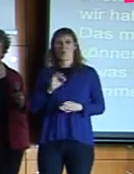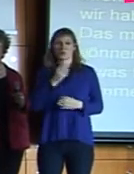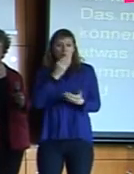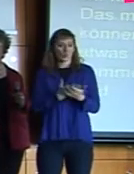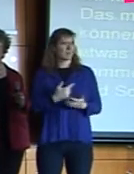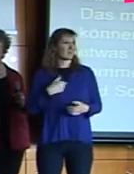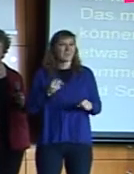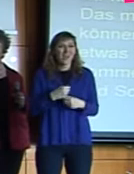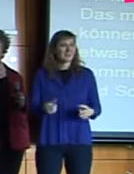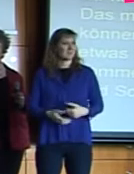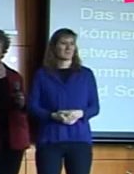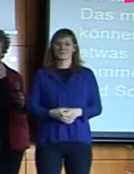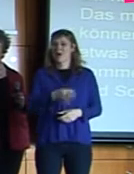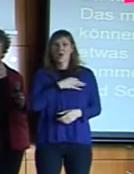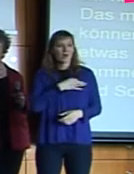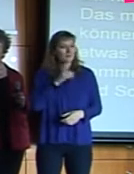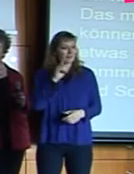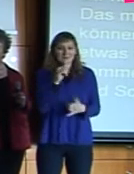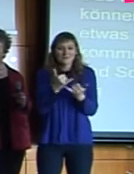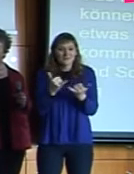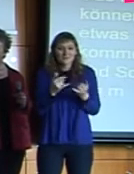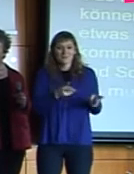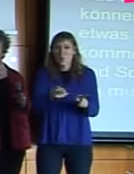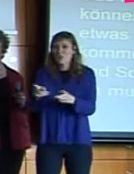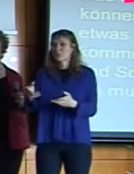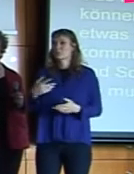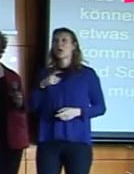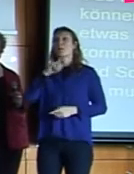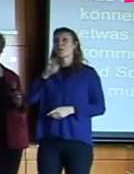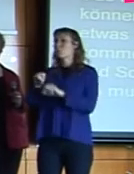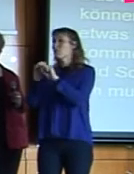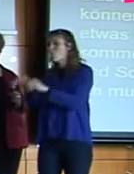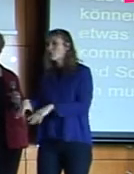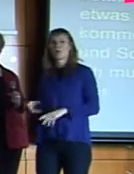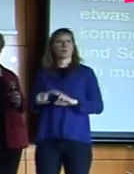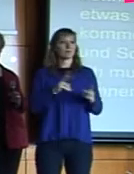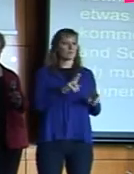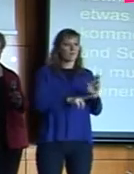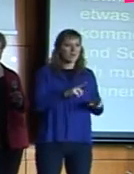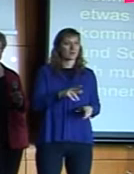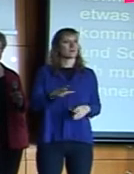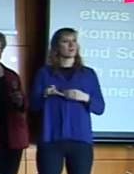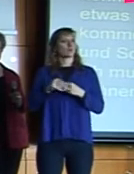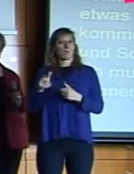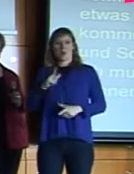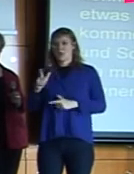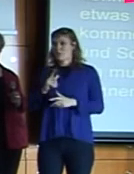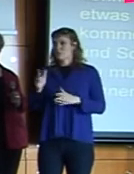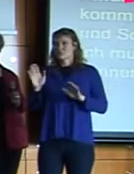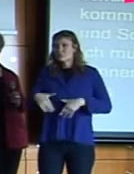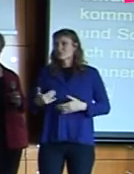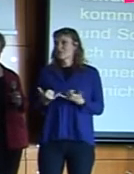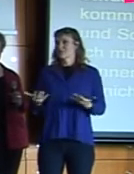ich das nicht. Ich habe Angst, ich weiß nicht wohin, mein Beruf ist gestört, mein Zusammenleben ist gestört, was mache